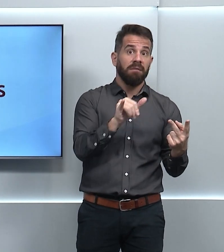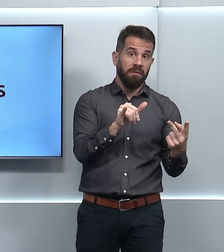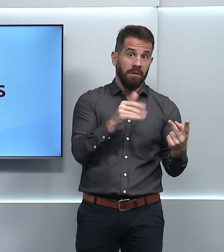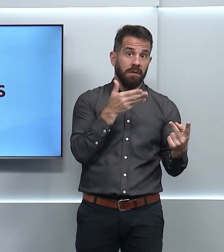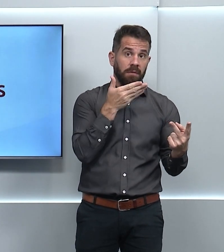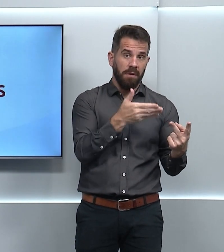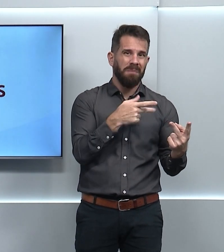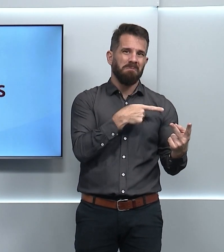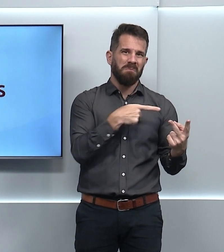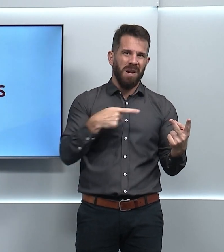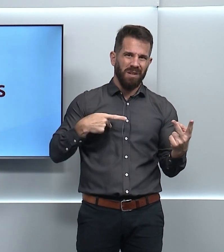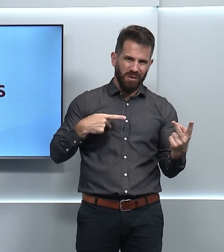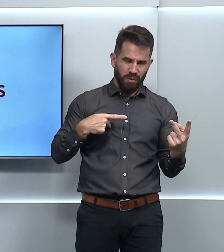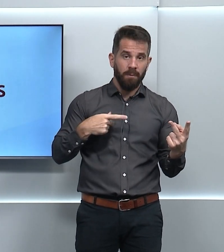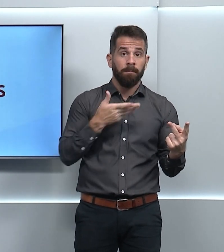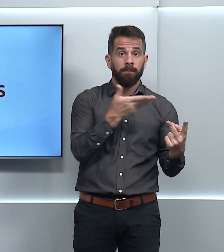Passamani.